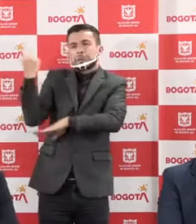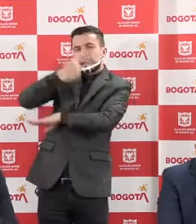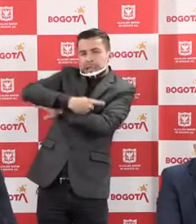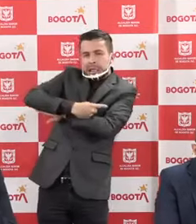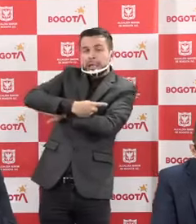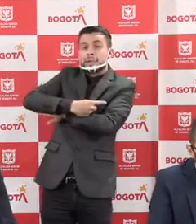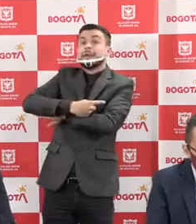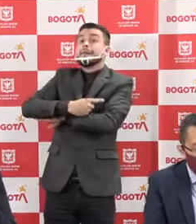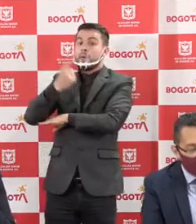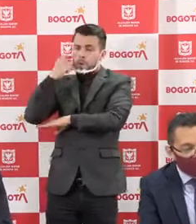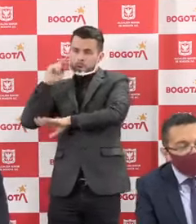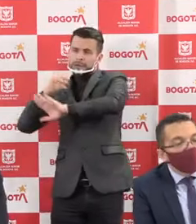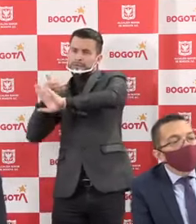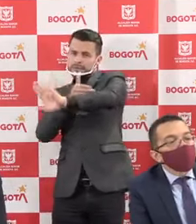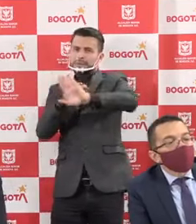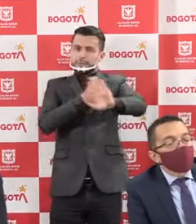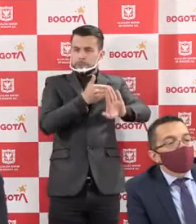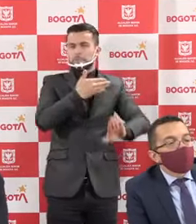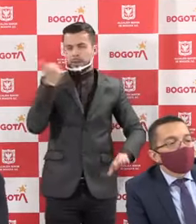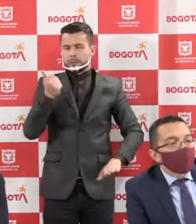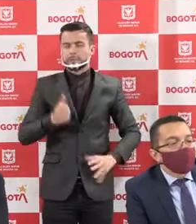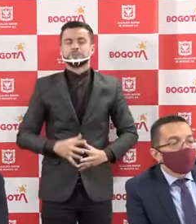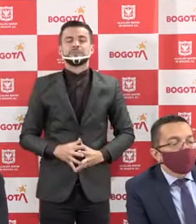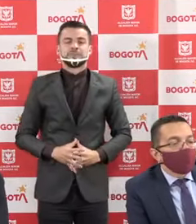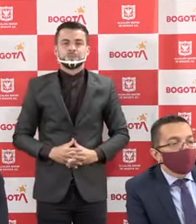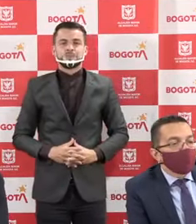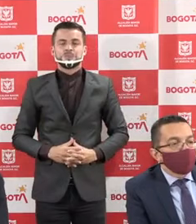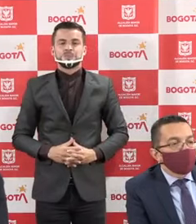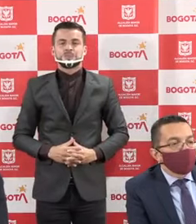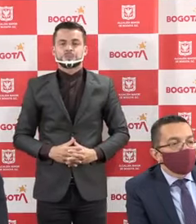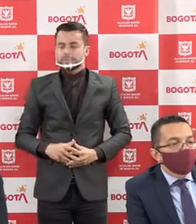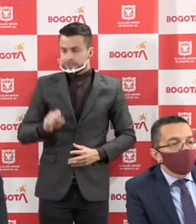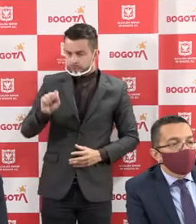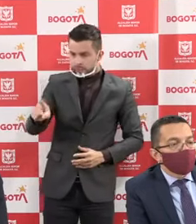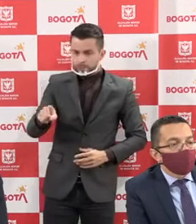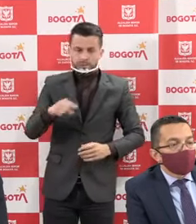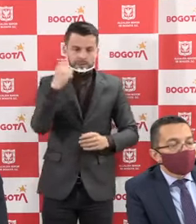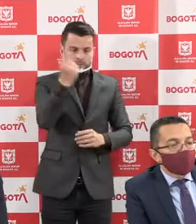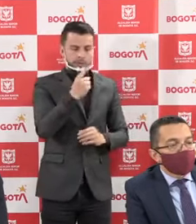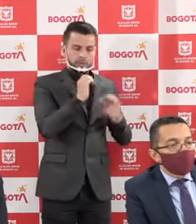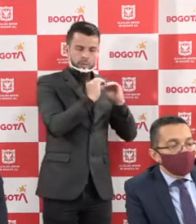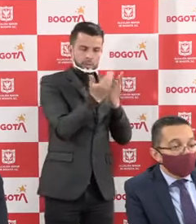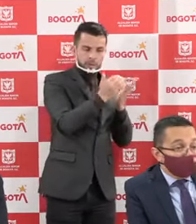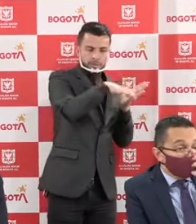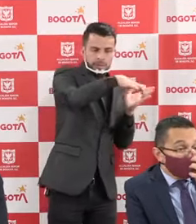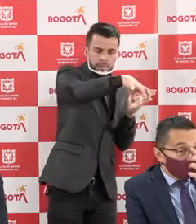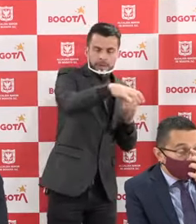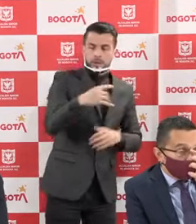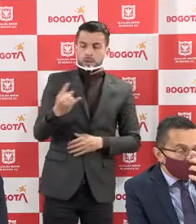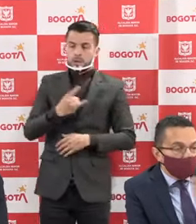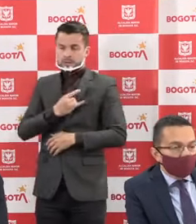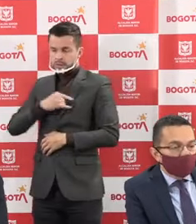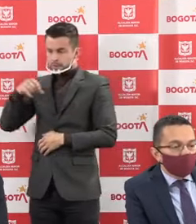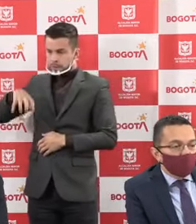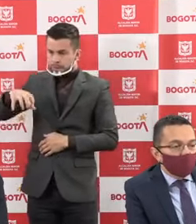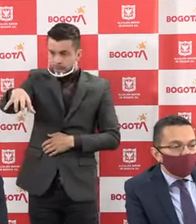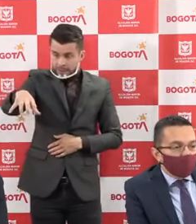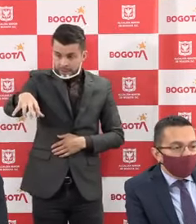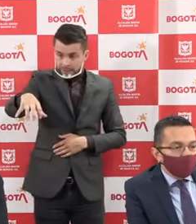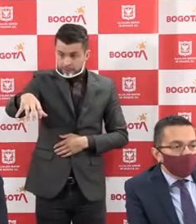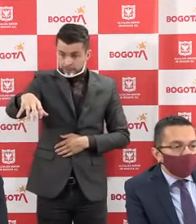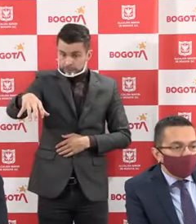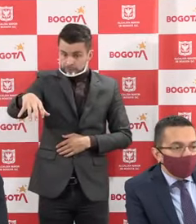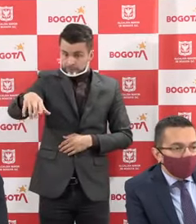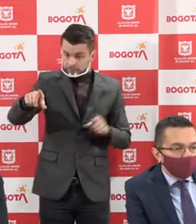maría alejandra castillo del nuevo siglo todo el cupo epidemiológico de colegios y universidades solo da para que aumenten en un día el